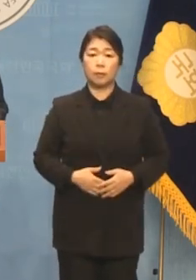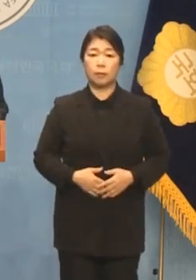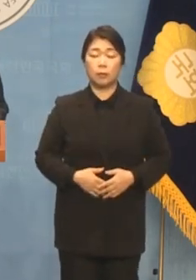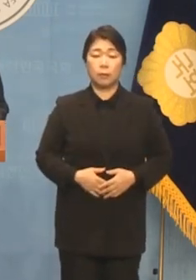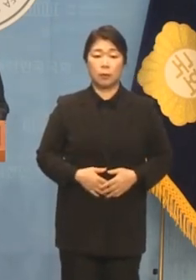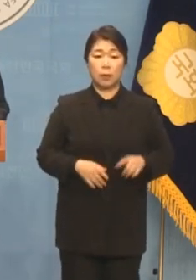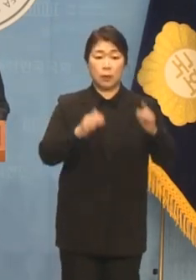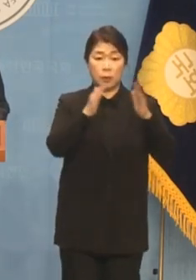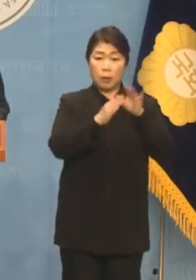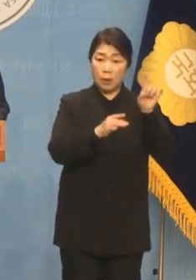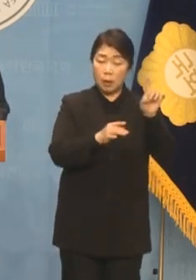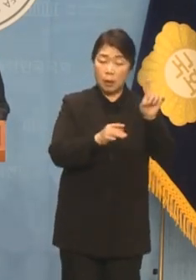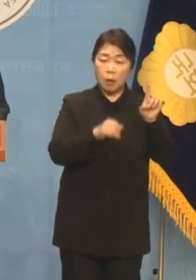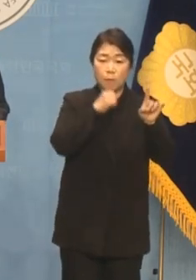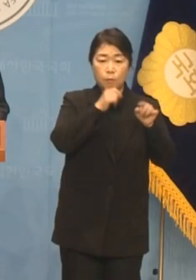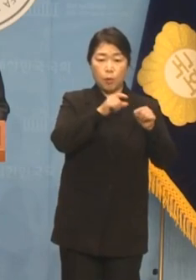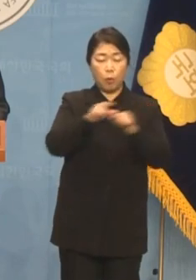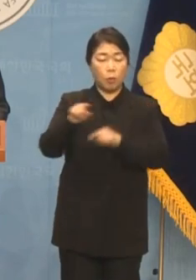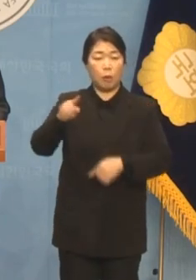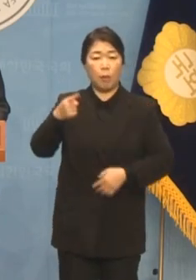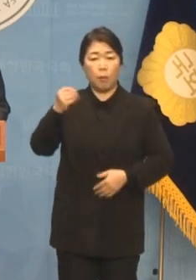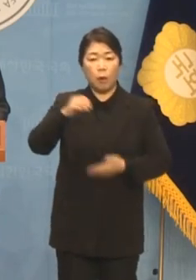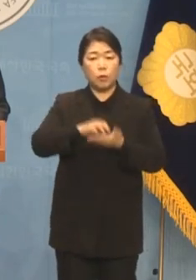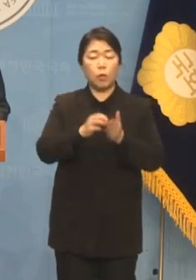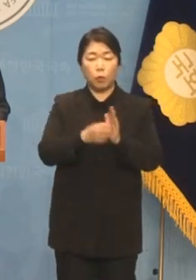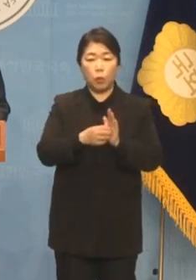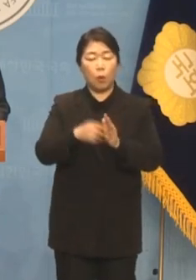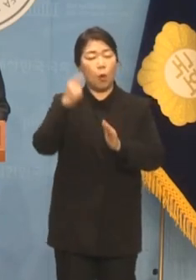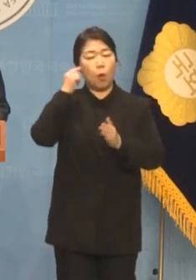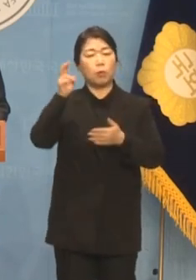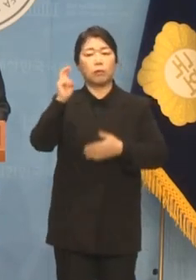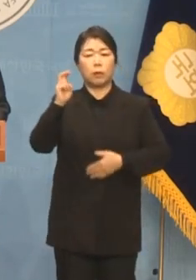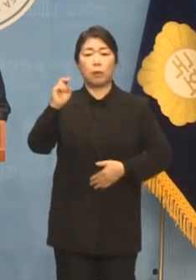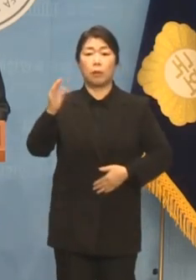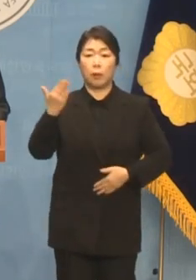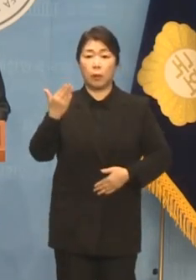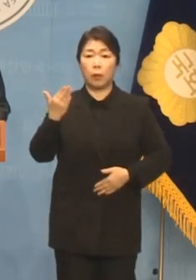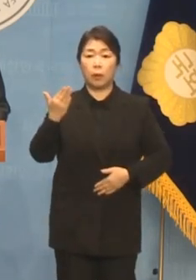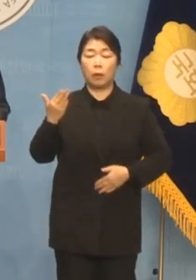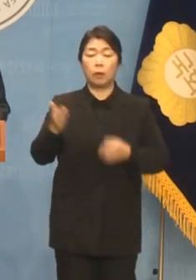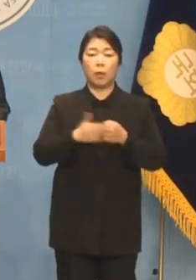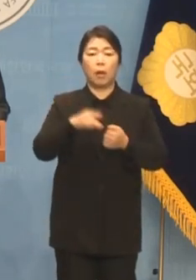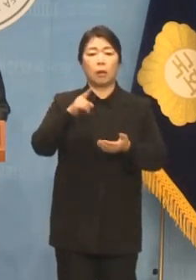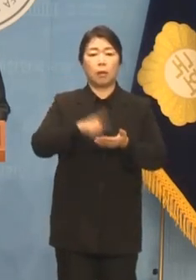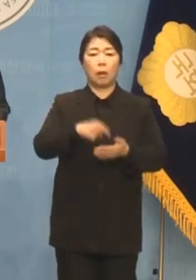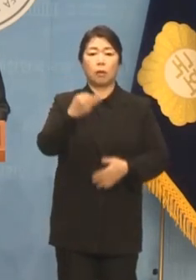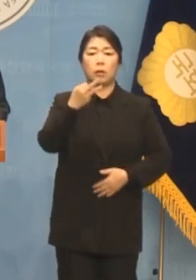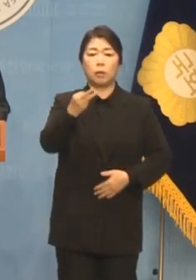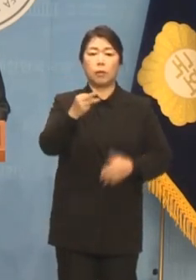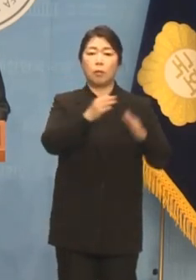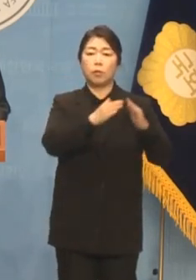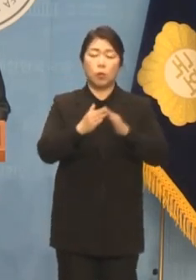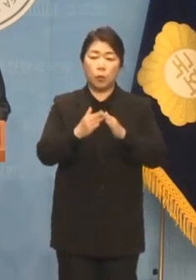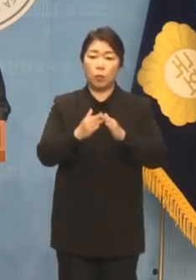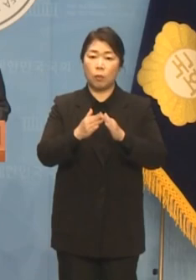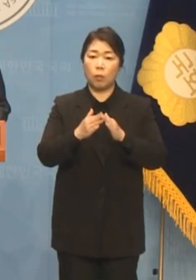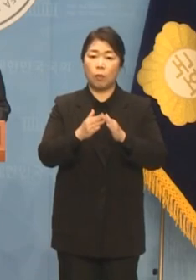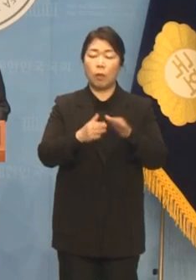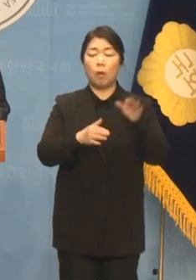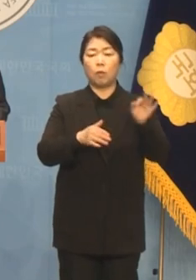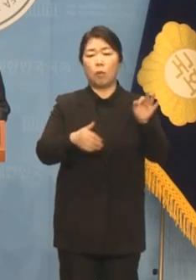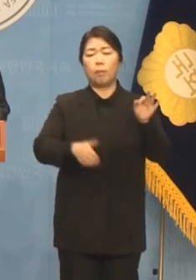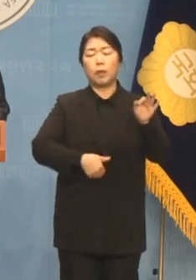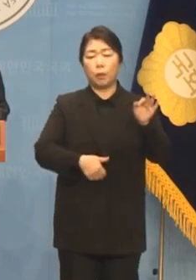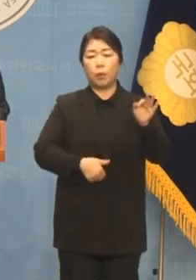가구당 평균 100만 원 정도로 언론 추산에 따르면 약 13조원에이